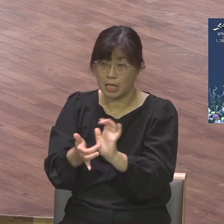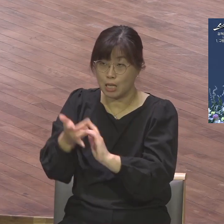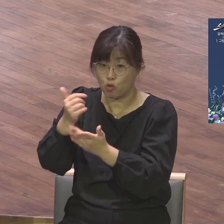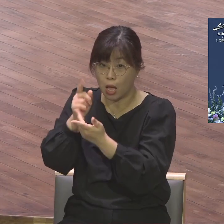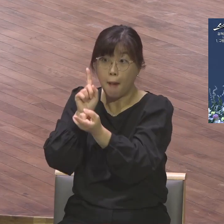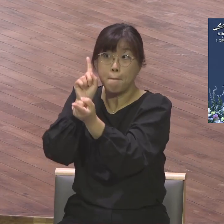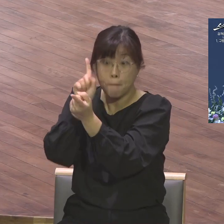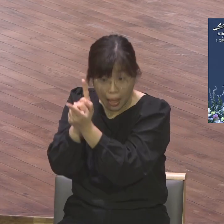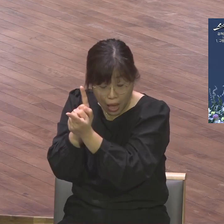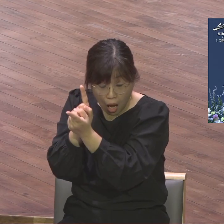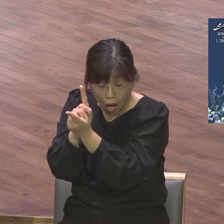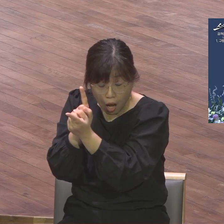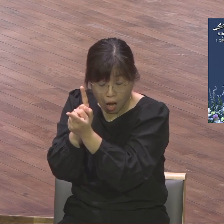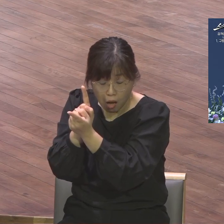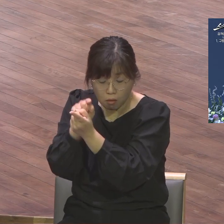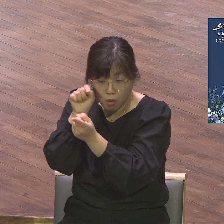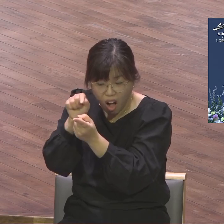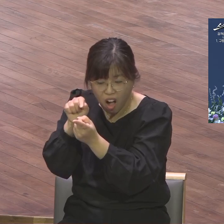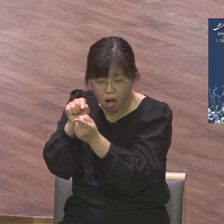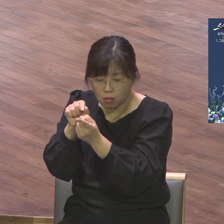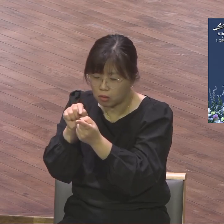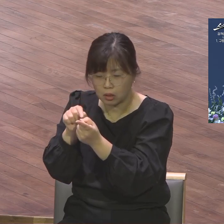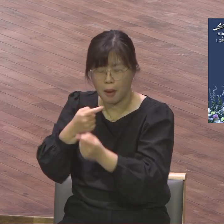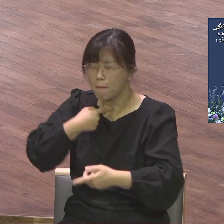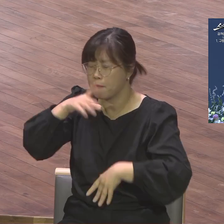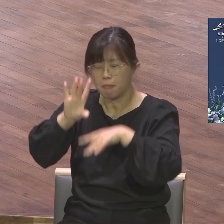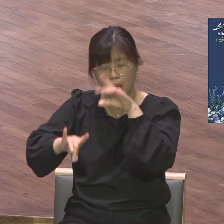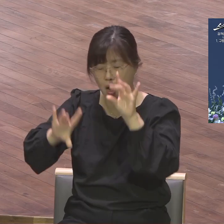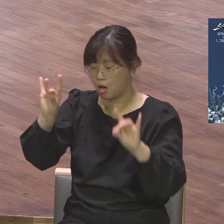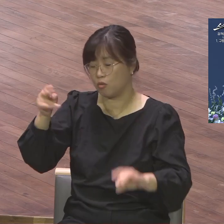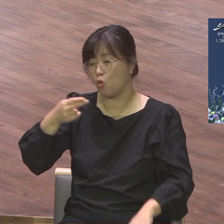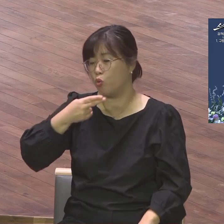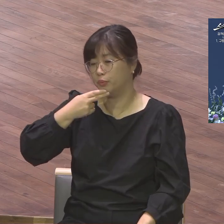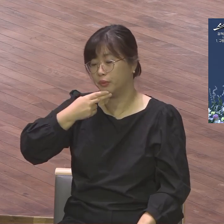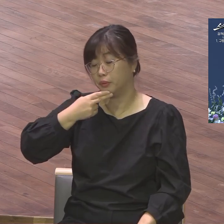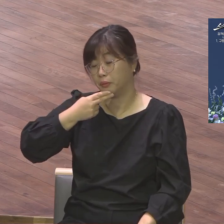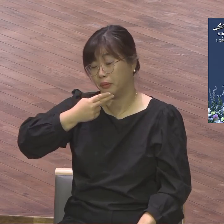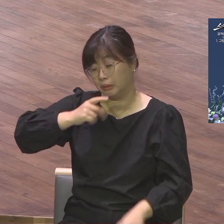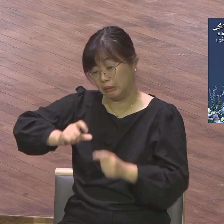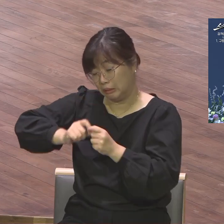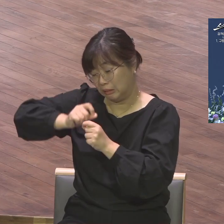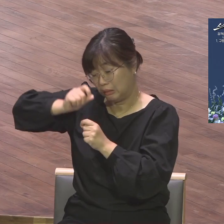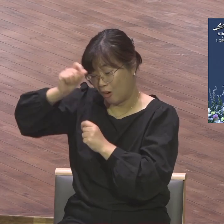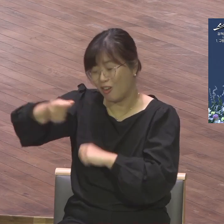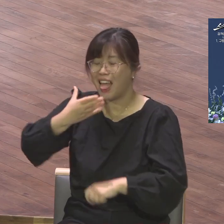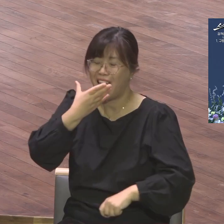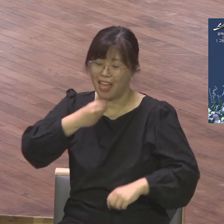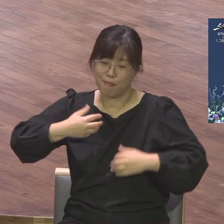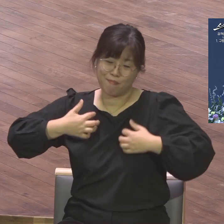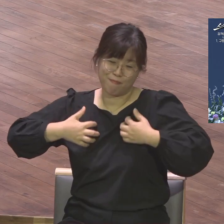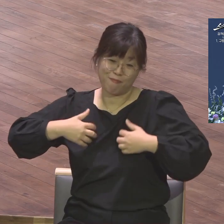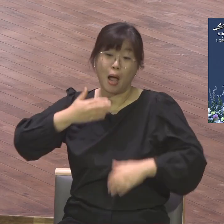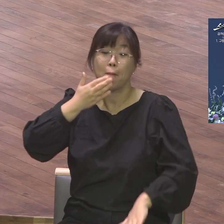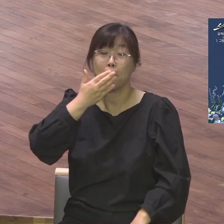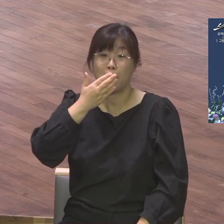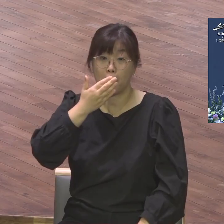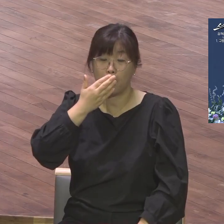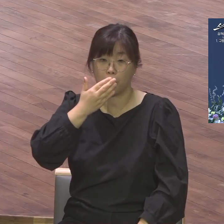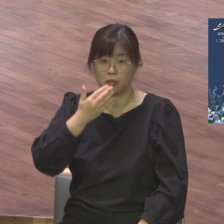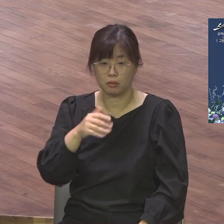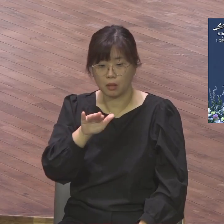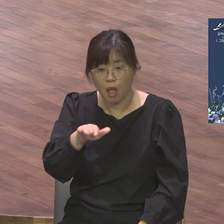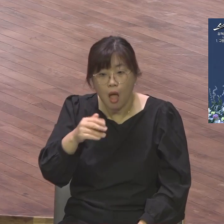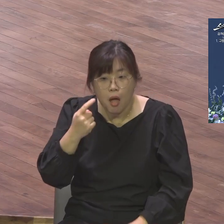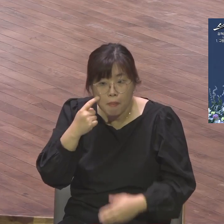그 신앙생활을 잘 못하고 있다는 증거이고 그 정말 사모들이 안 되고 있다는 거예요. 주님과 동행하는 삶이 아니에요.